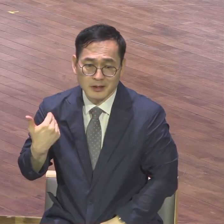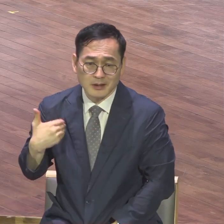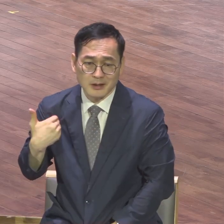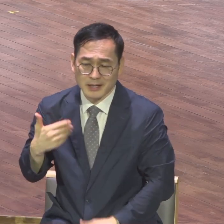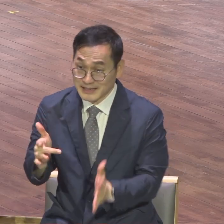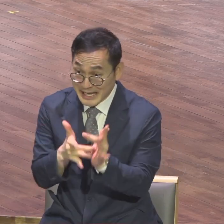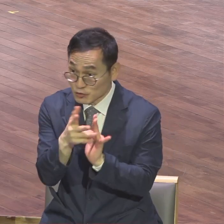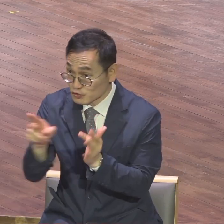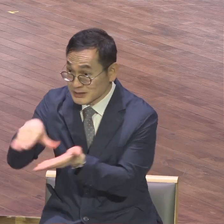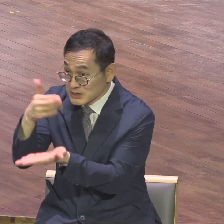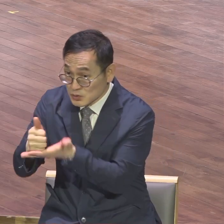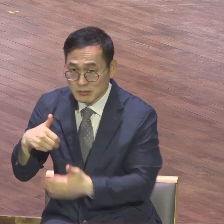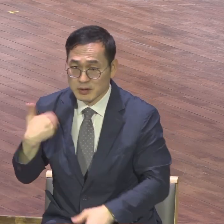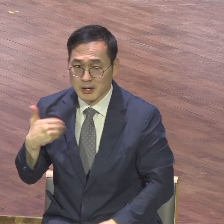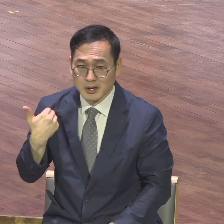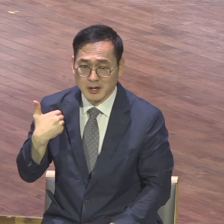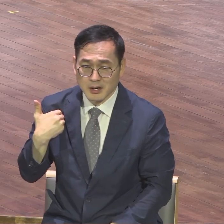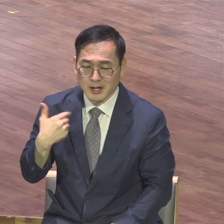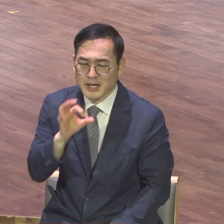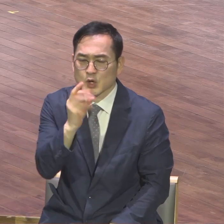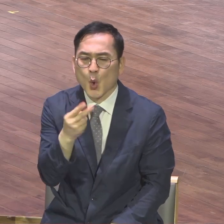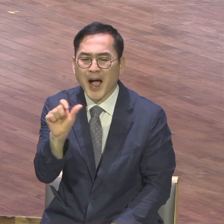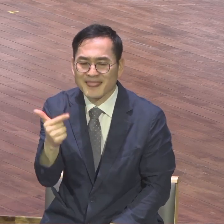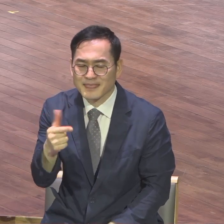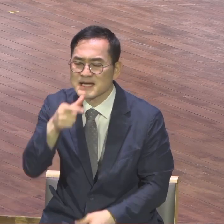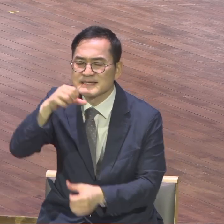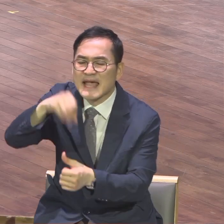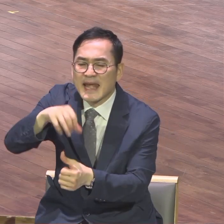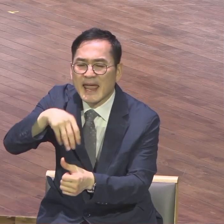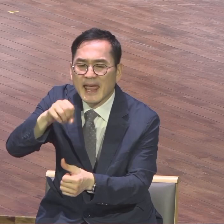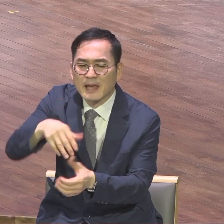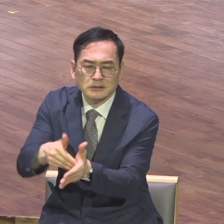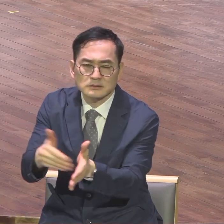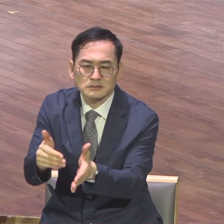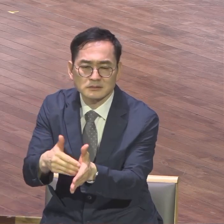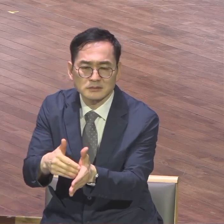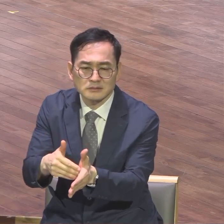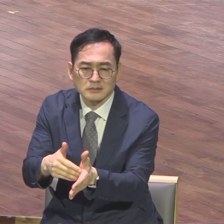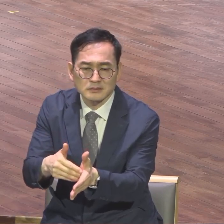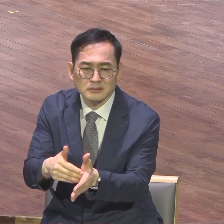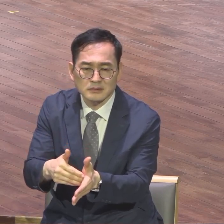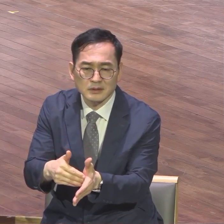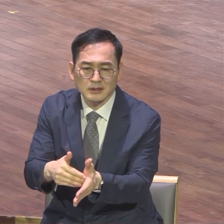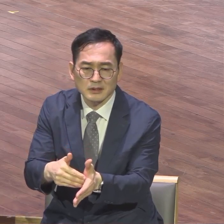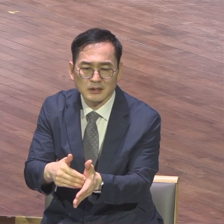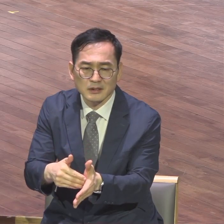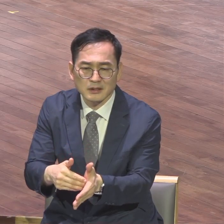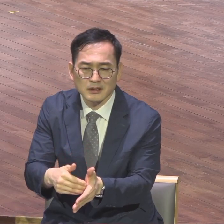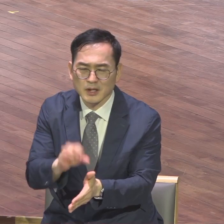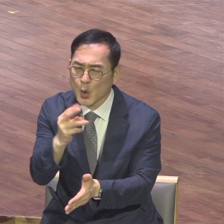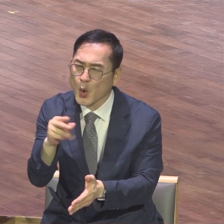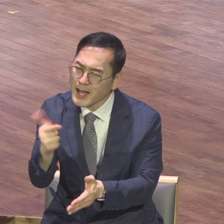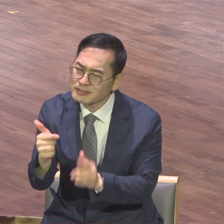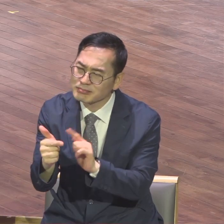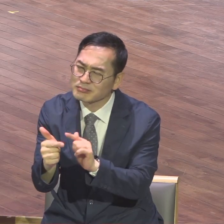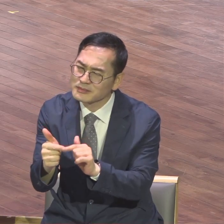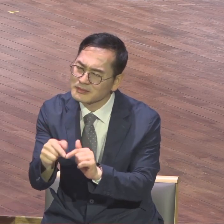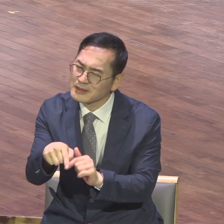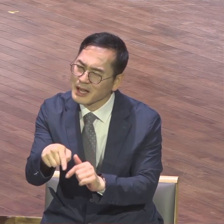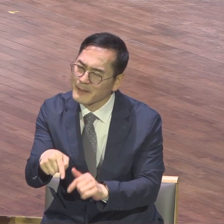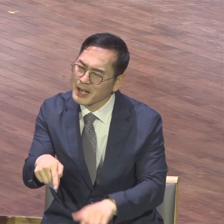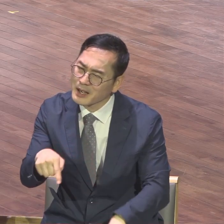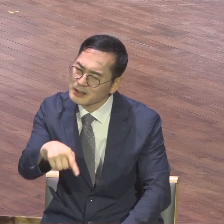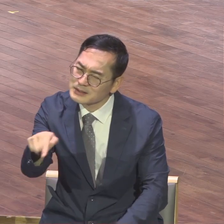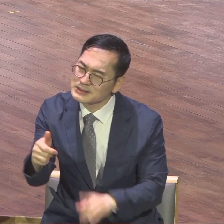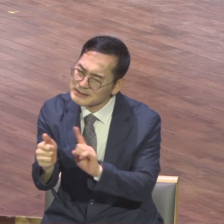예수가 그리스도라는 사실, 성경 유심꾼이 말하는 핵심 예수가 그런 사실, 이 복음의 핵심에 대해서는 깨닫지